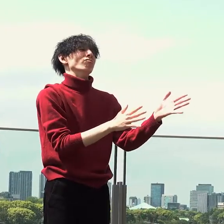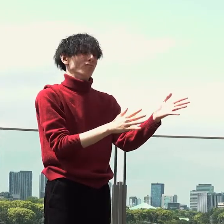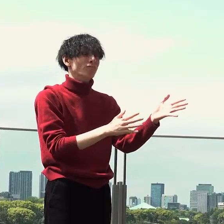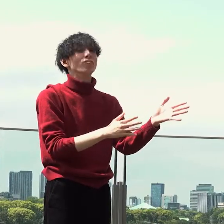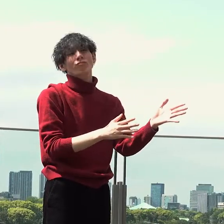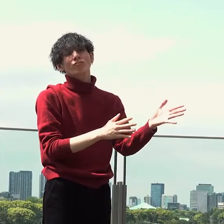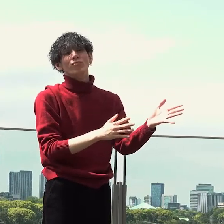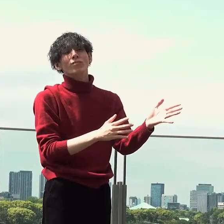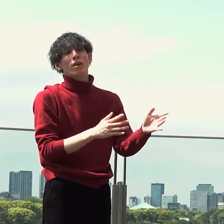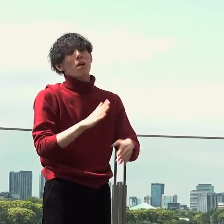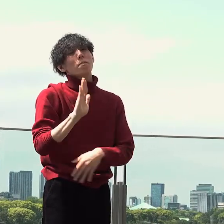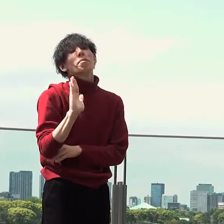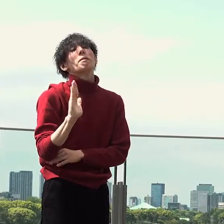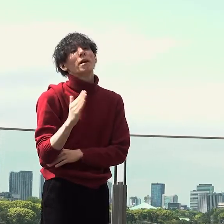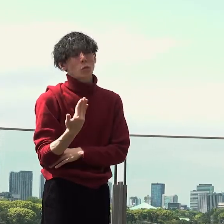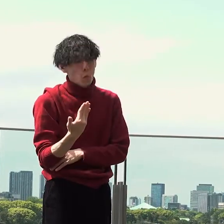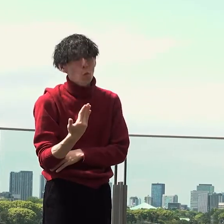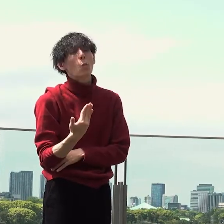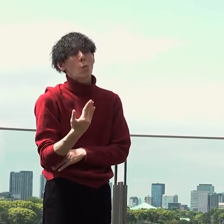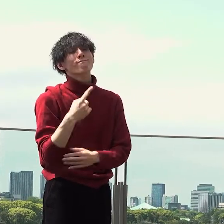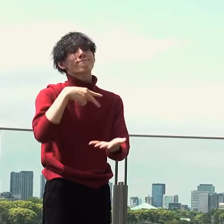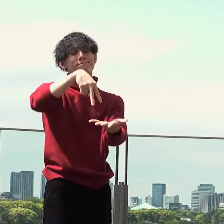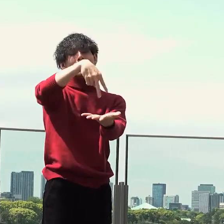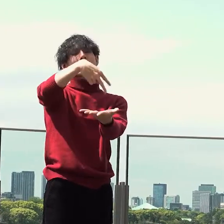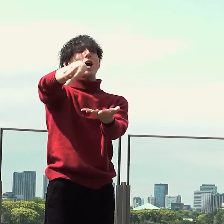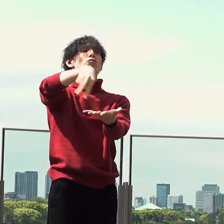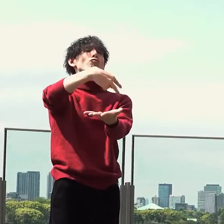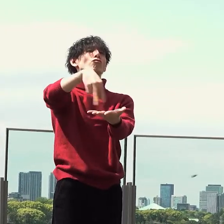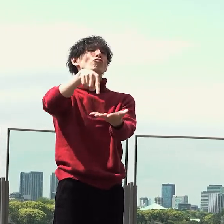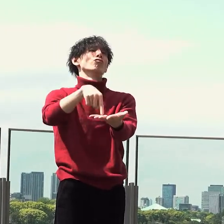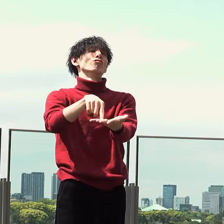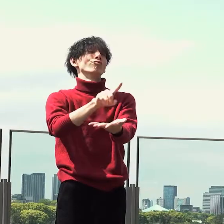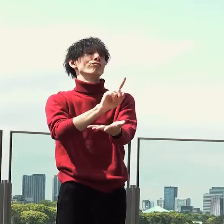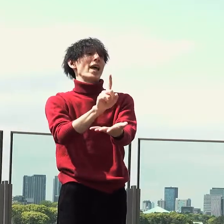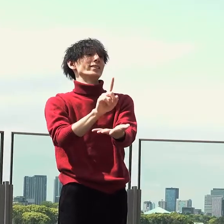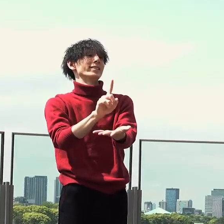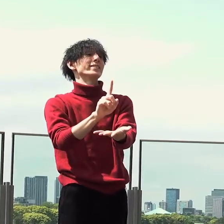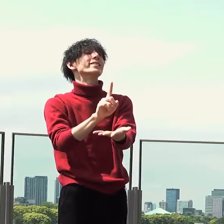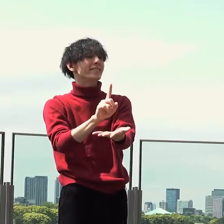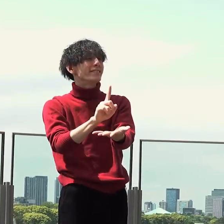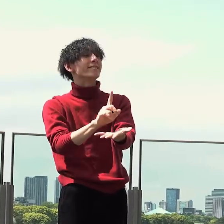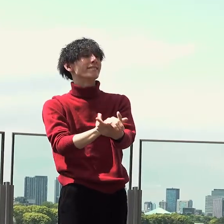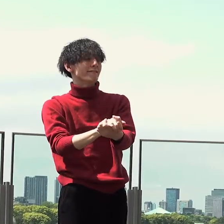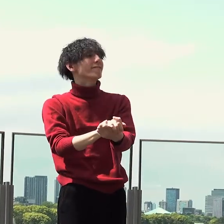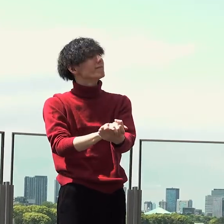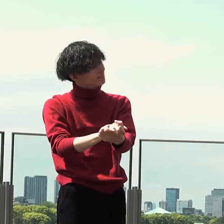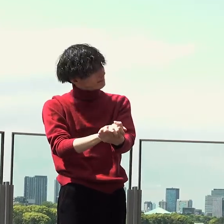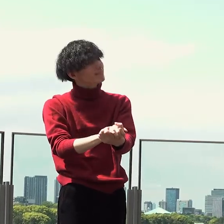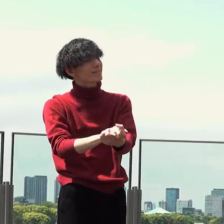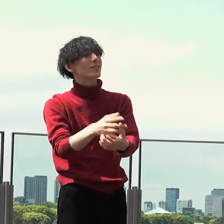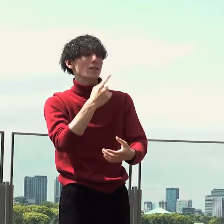いなっていう風に僕も思います。でもダンスというのは